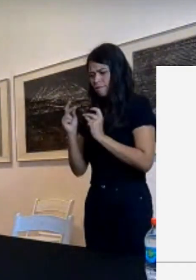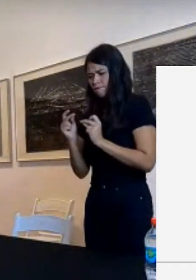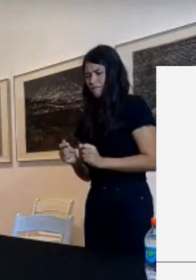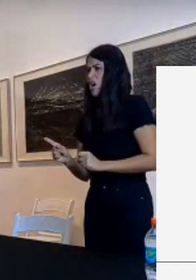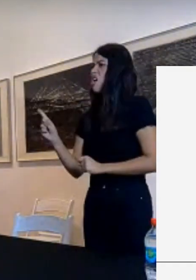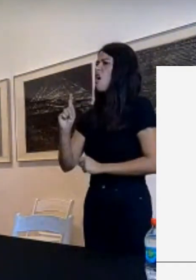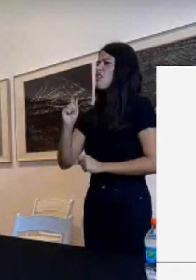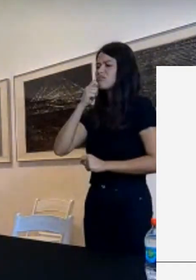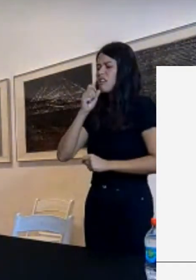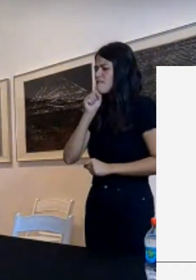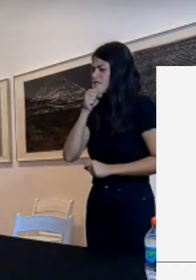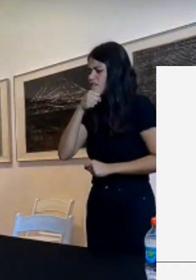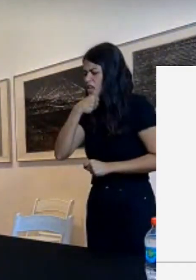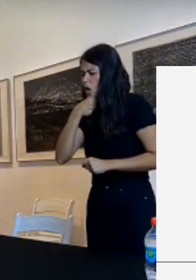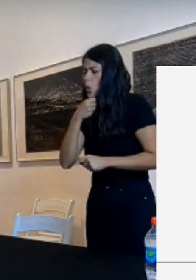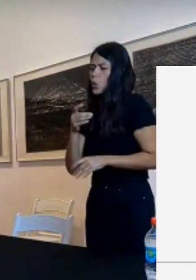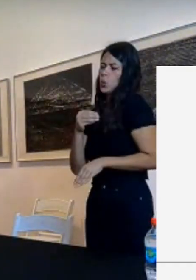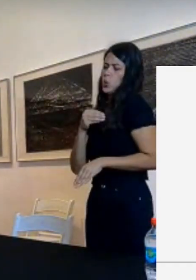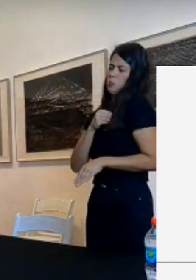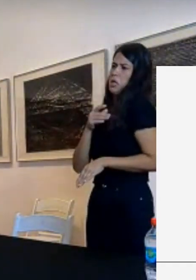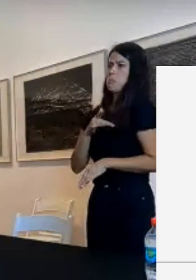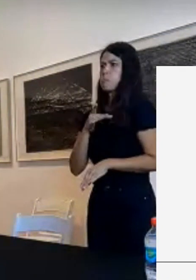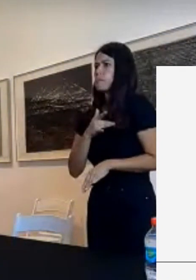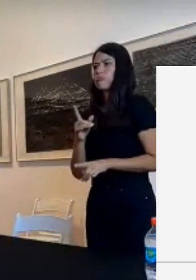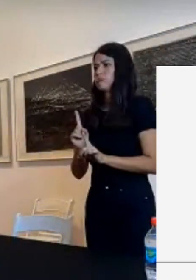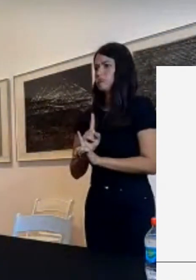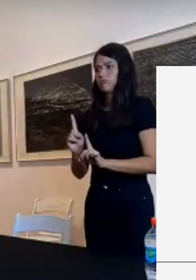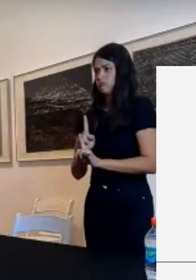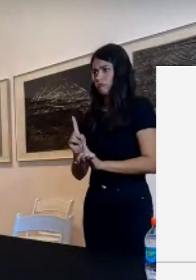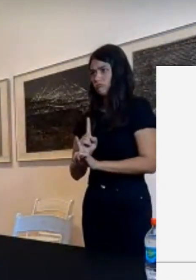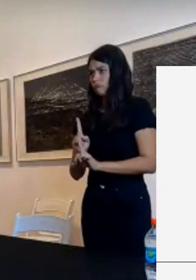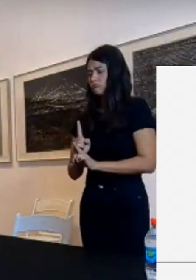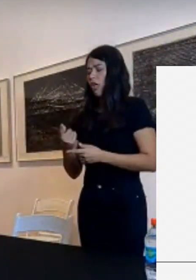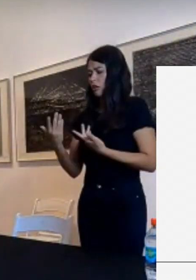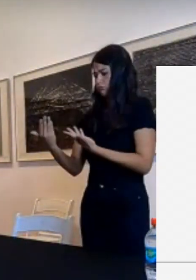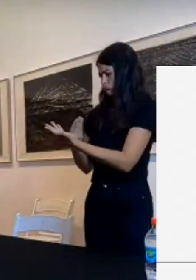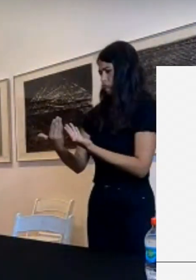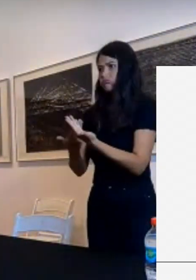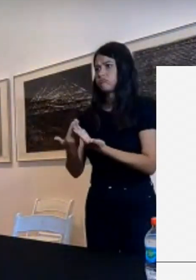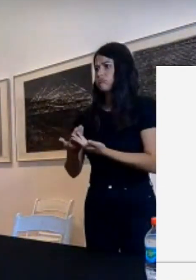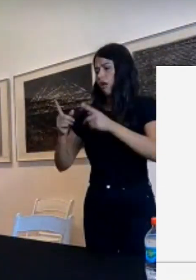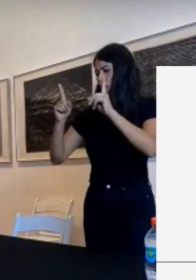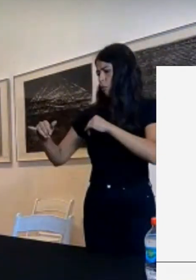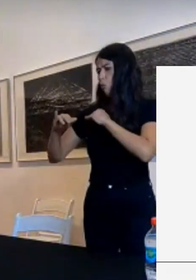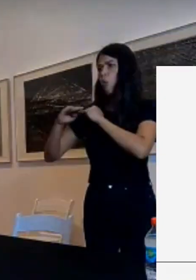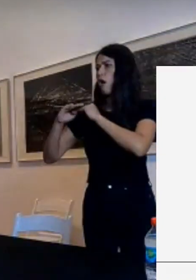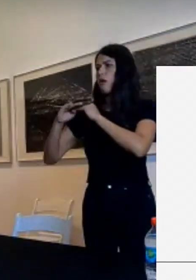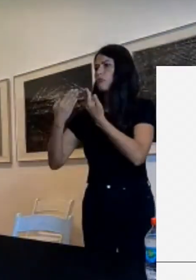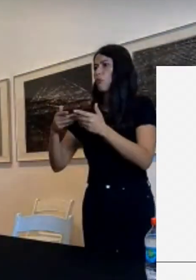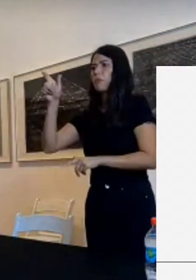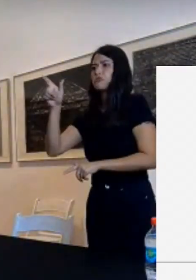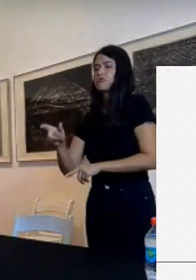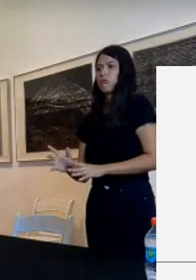porque sean adultos mayores uno tiene que tener ciertas consideraciones, no. O sea, hay que tratarlos y tratarlas tal cual como si fuera cualquier